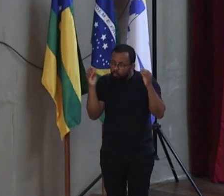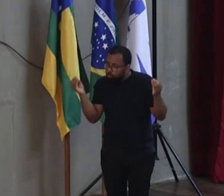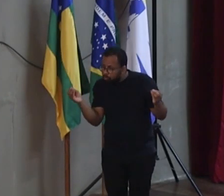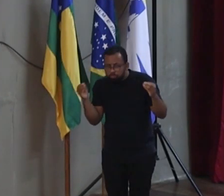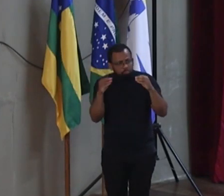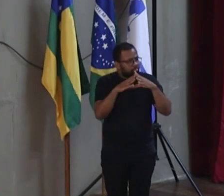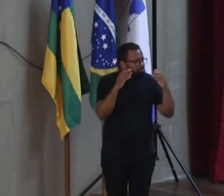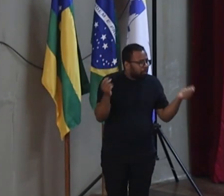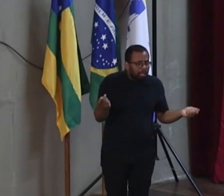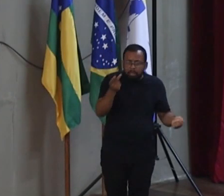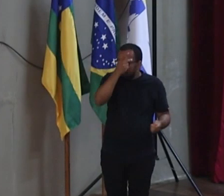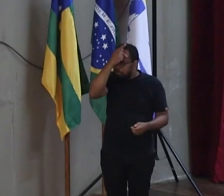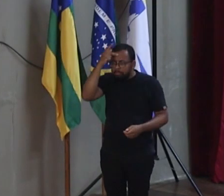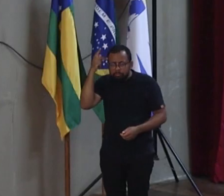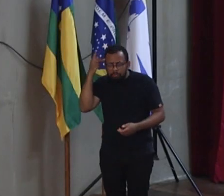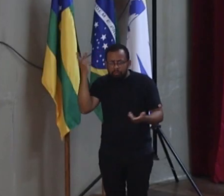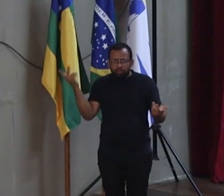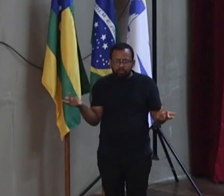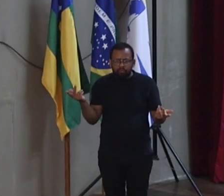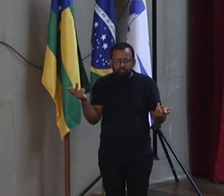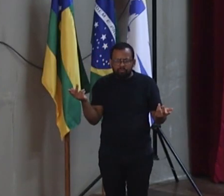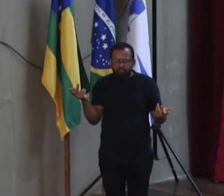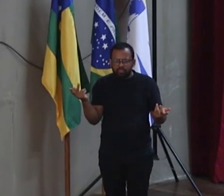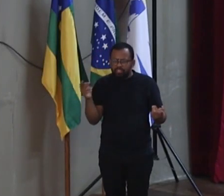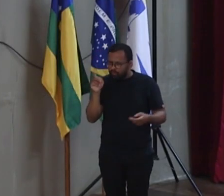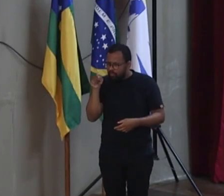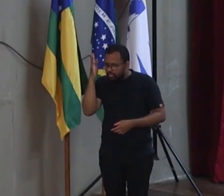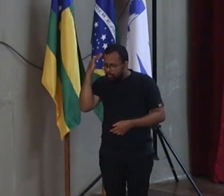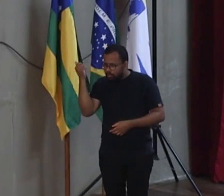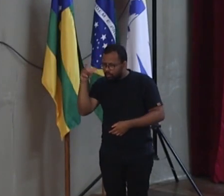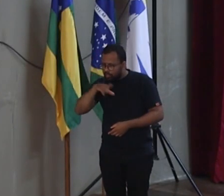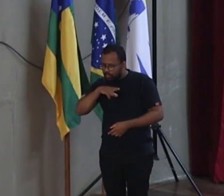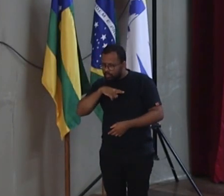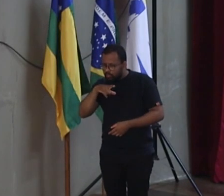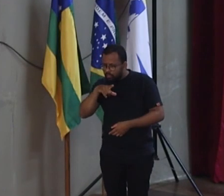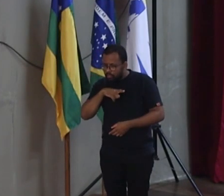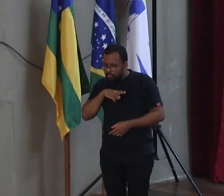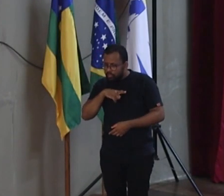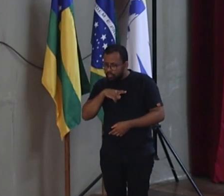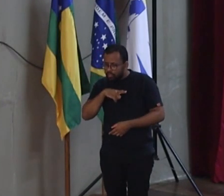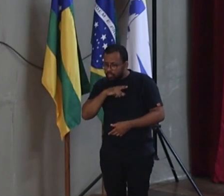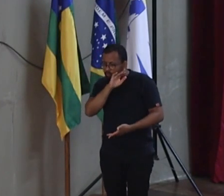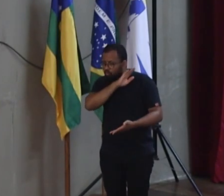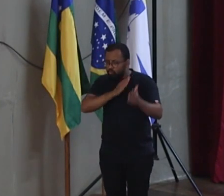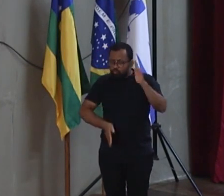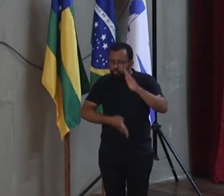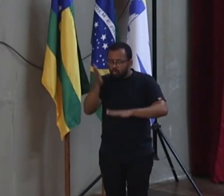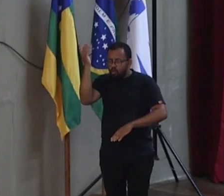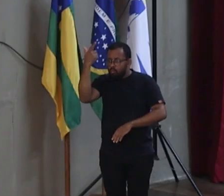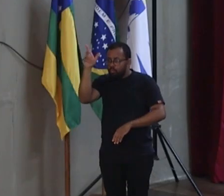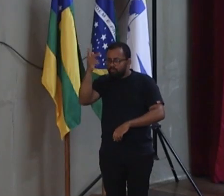desapareciam, das pessoas que você sabia que tinham que sair fora do Brasil